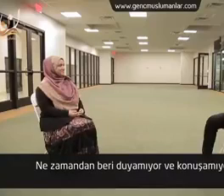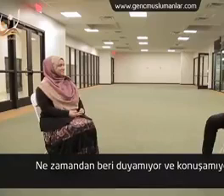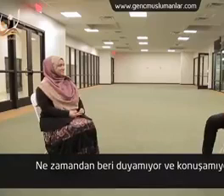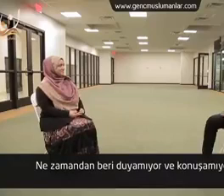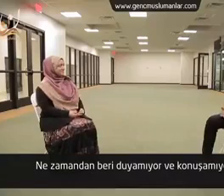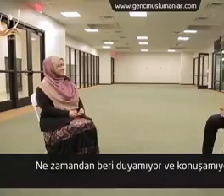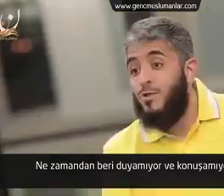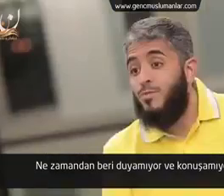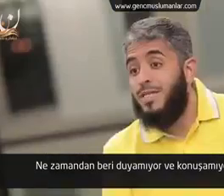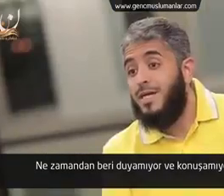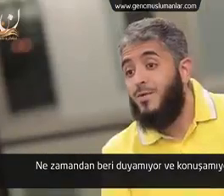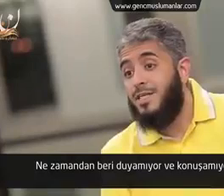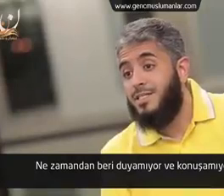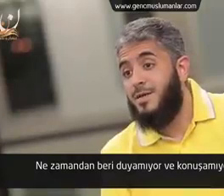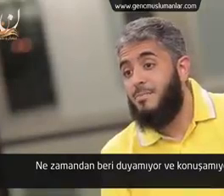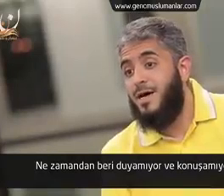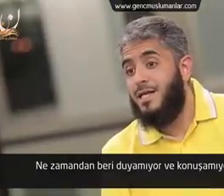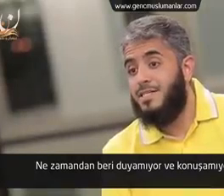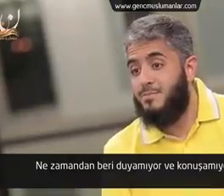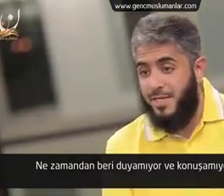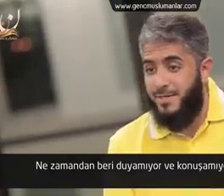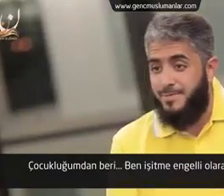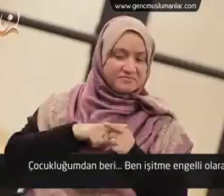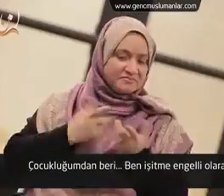أختي ربيكا، منذ متى وأنت صماء لا تسمعين؟